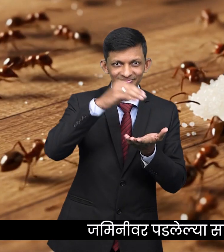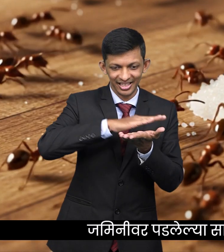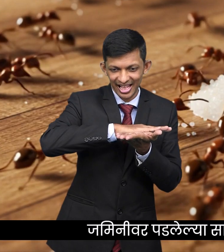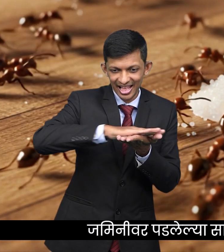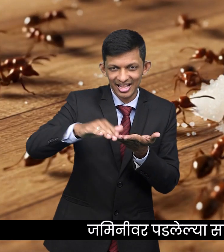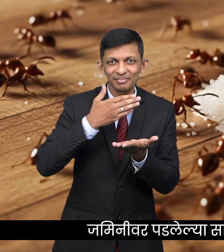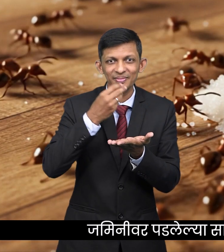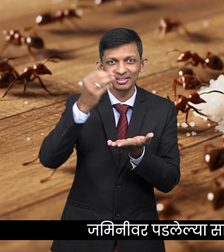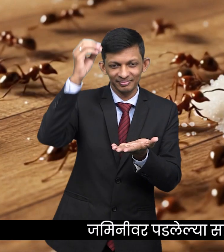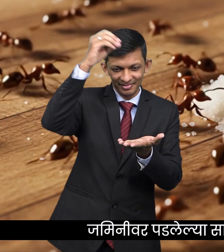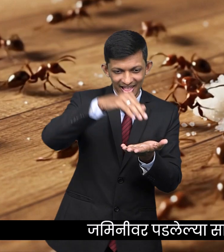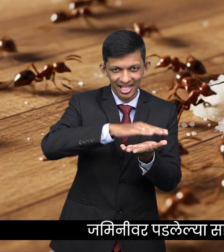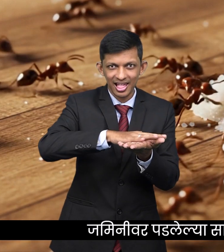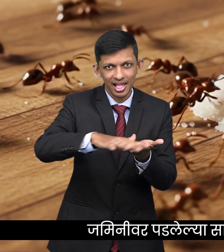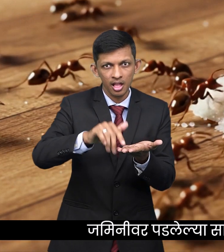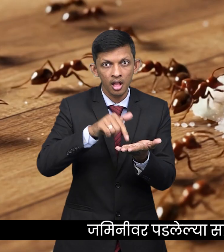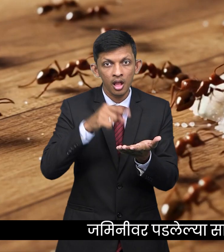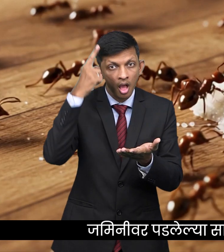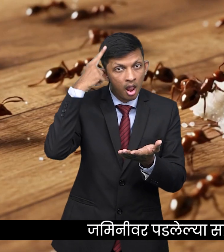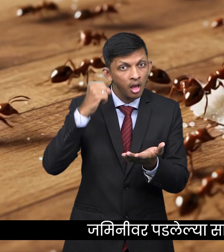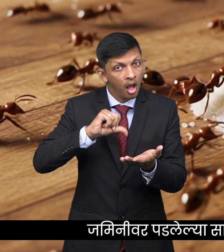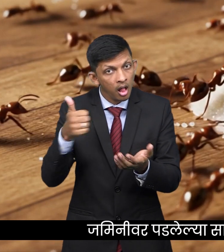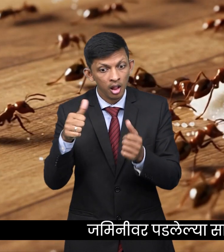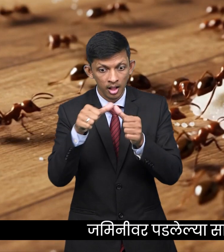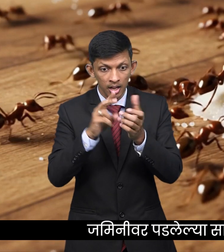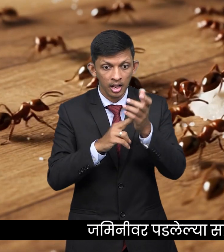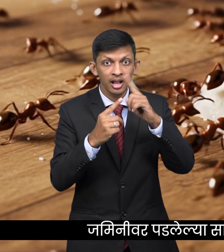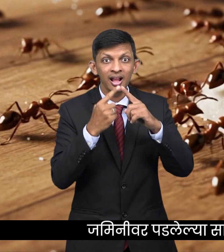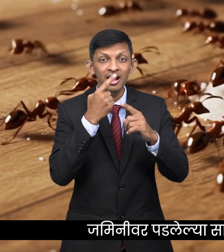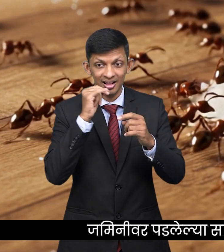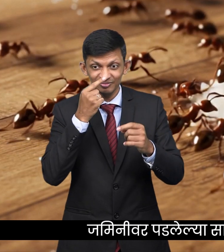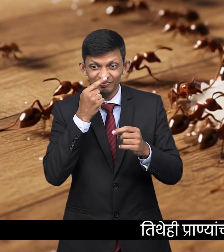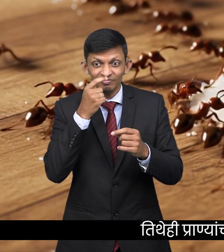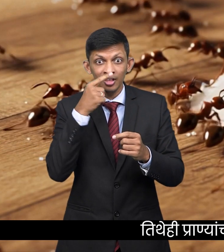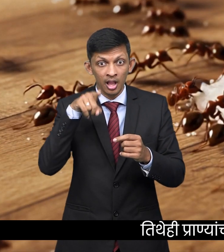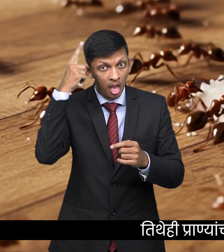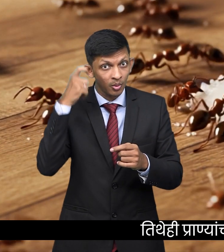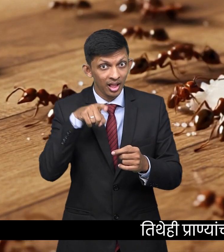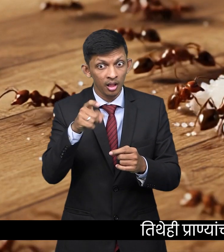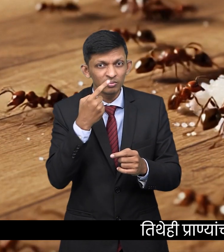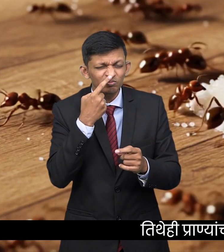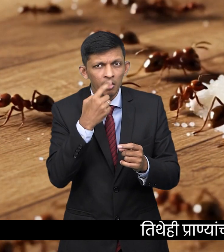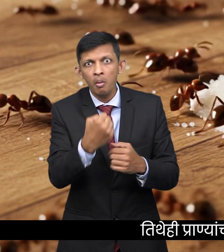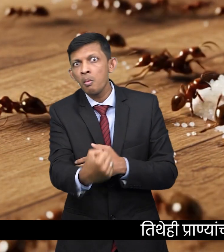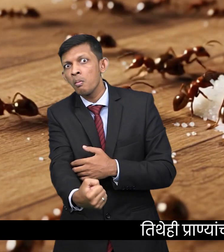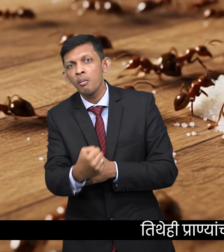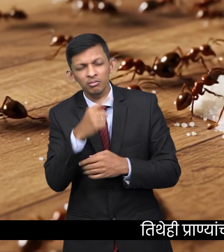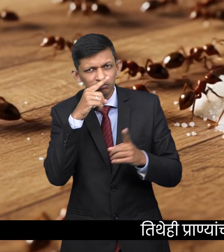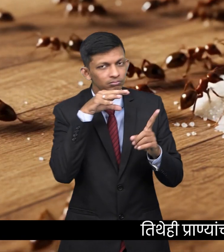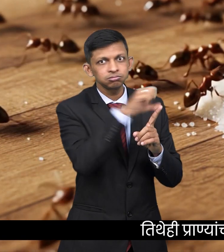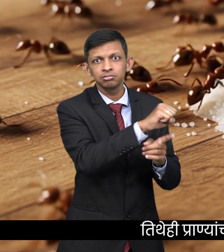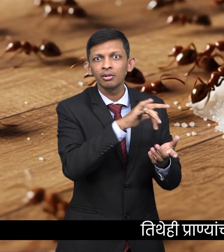जमिनीवर पडलेल्या साखरेच्या कणामुळे मुंग्या धावत येतात, कारण त्यांची